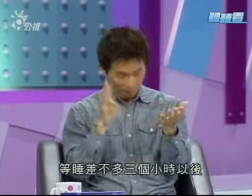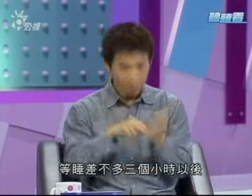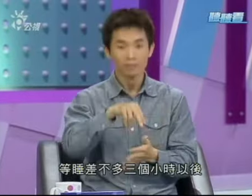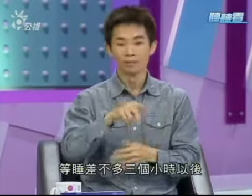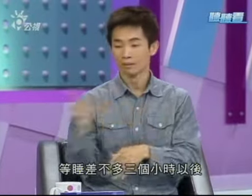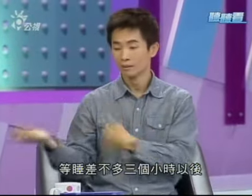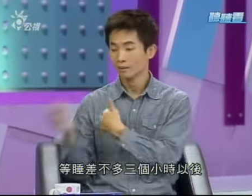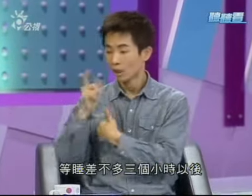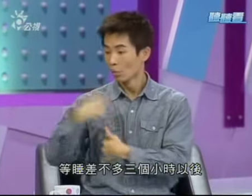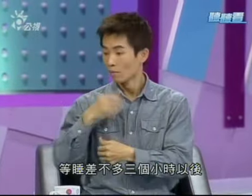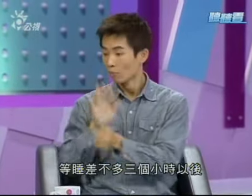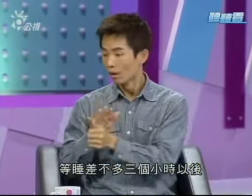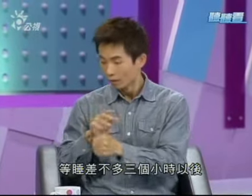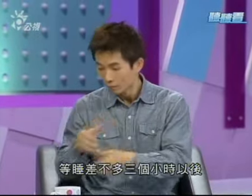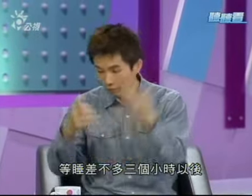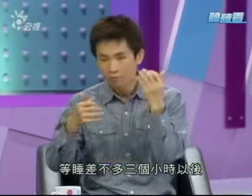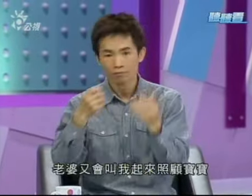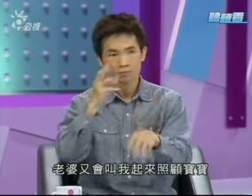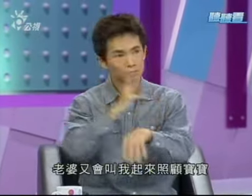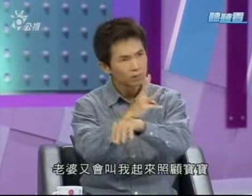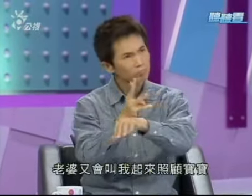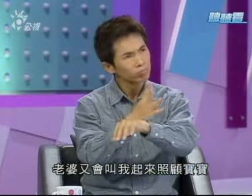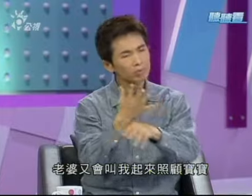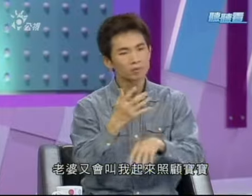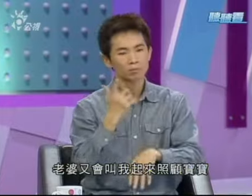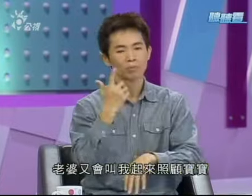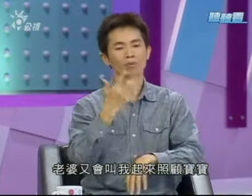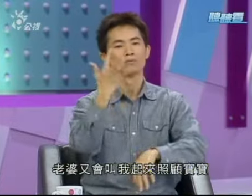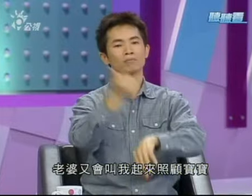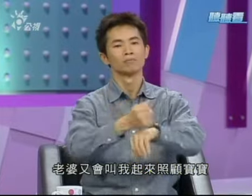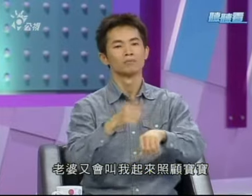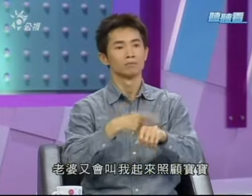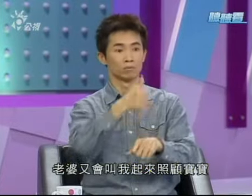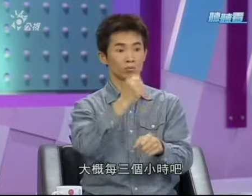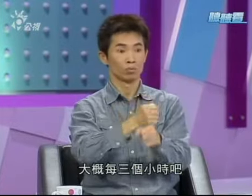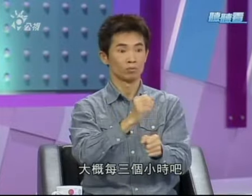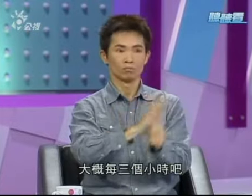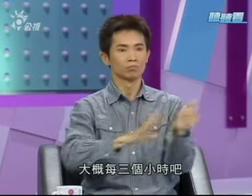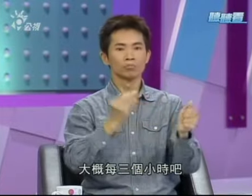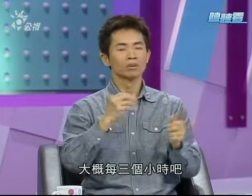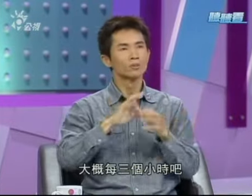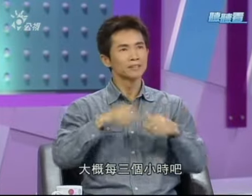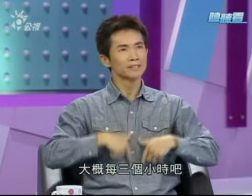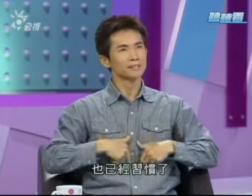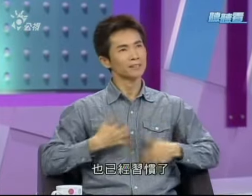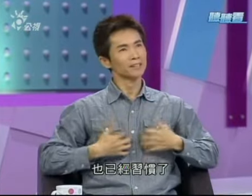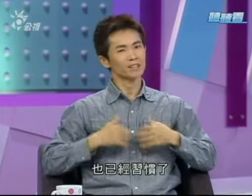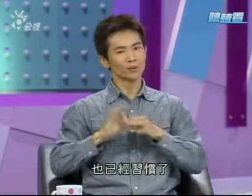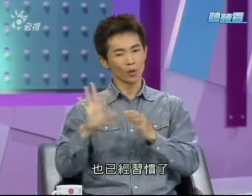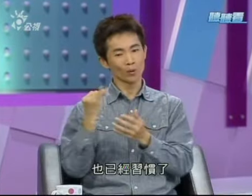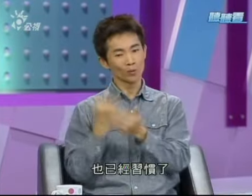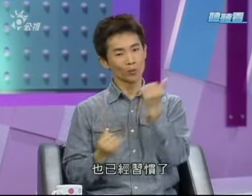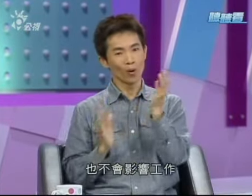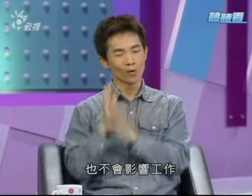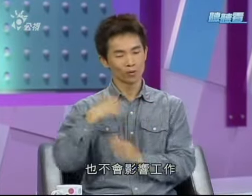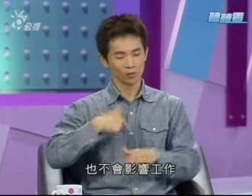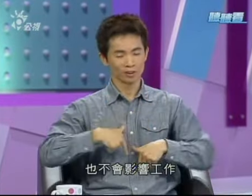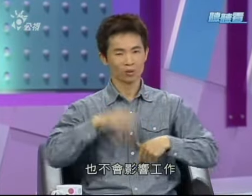等睡差不多三个小时以后呢老婆又会叫我起来照顾宝宝大概每三个小时吧也已经习惯了也不会影响工作